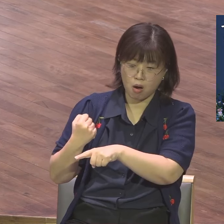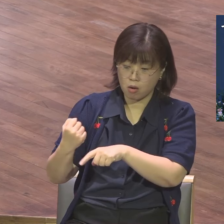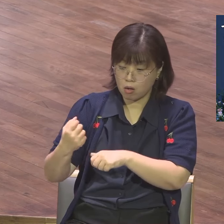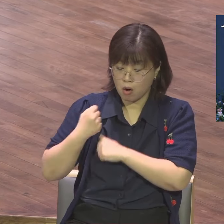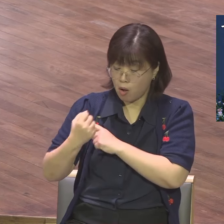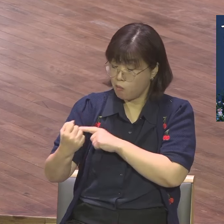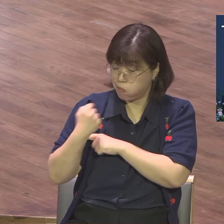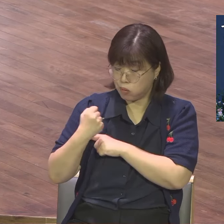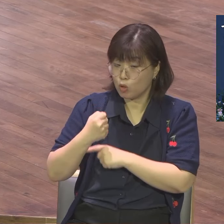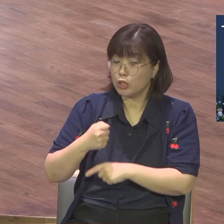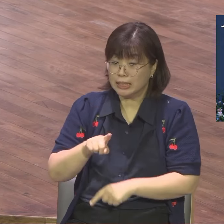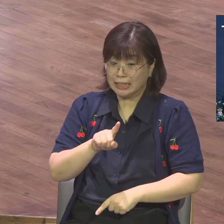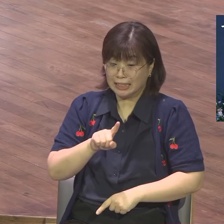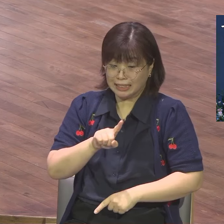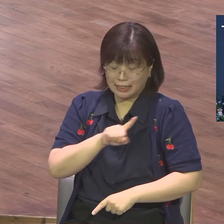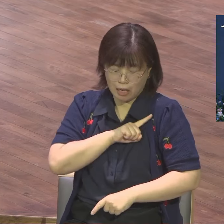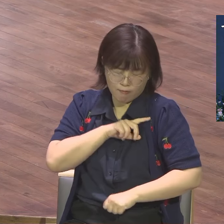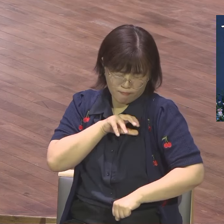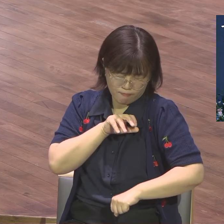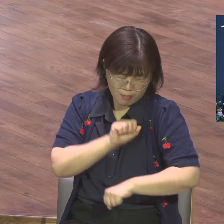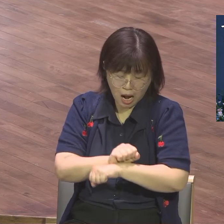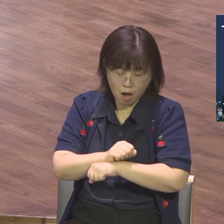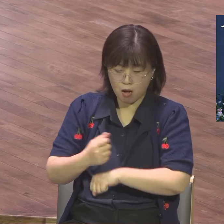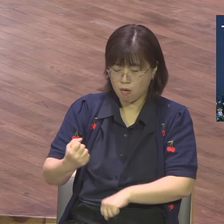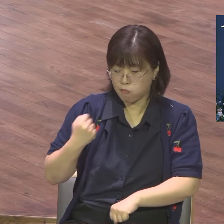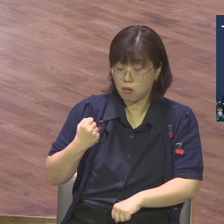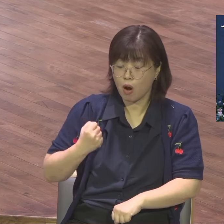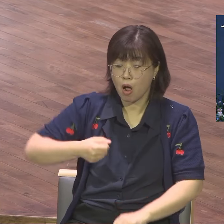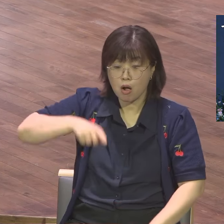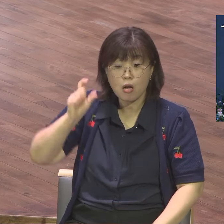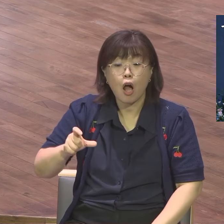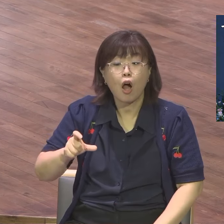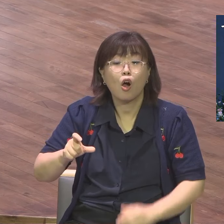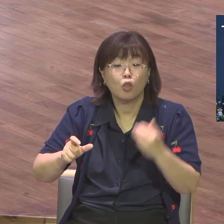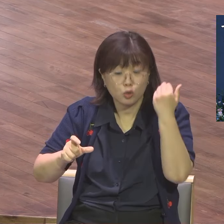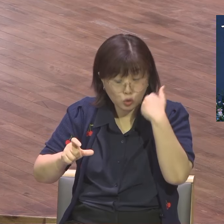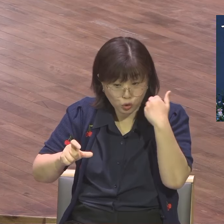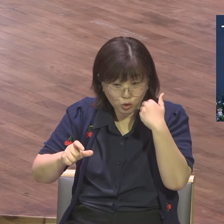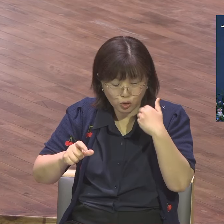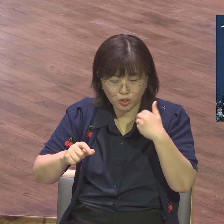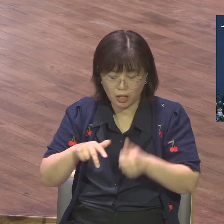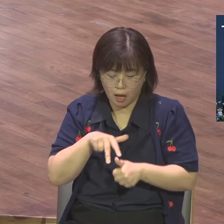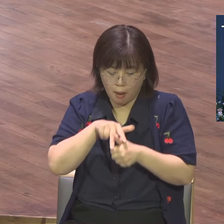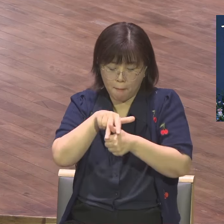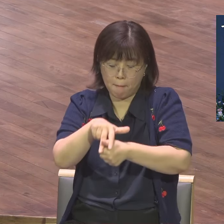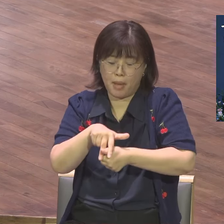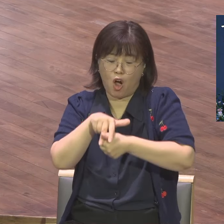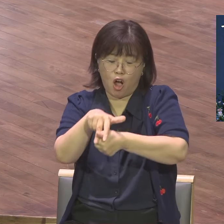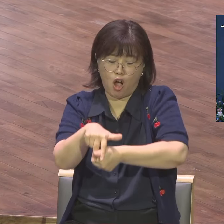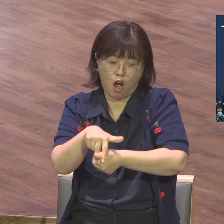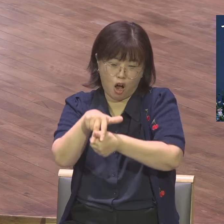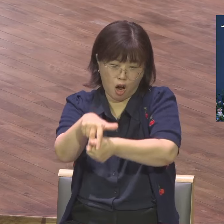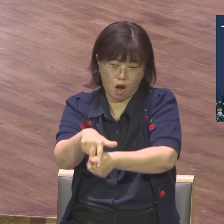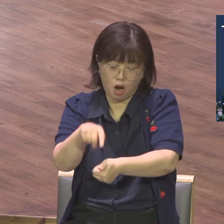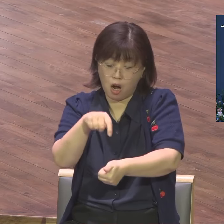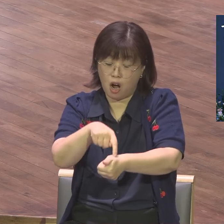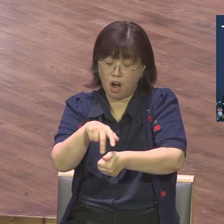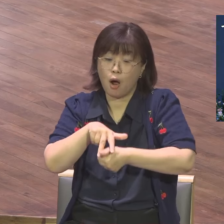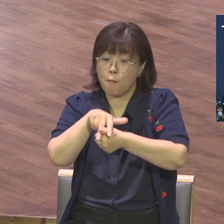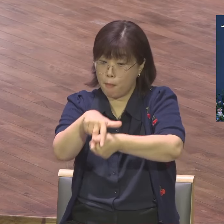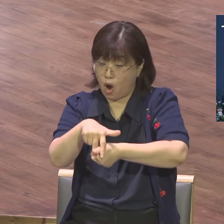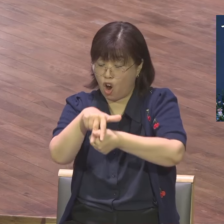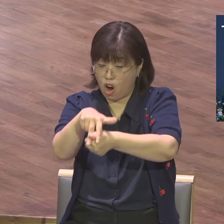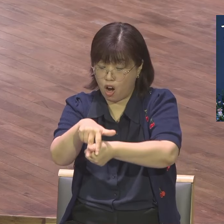이 말을 주마라는데 이 주마 이 말 그 자체는요 왕의 병거